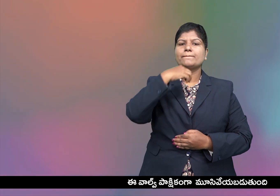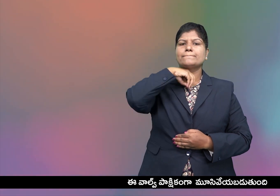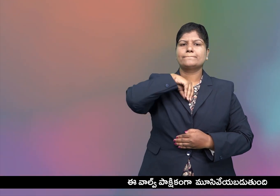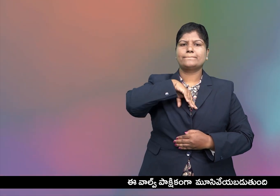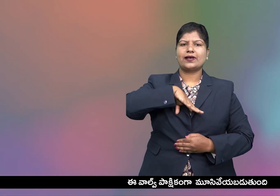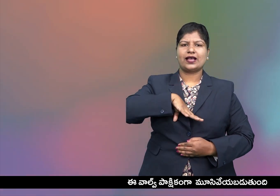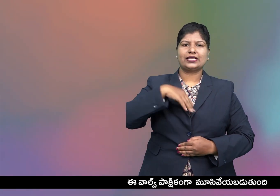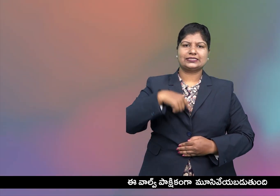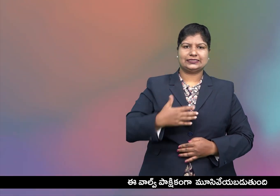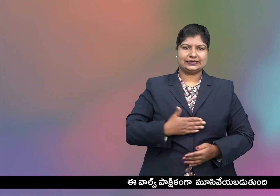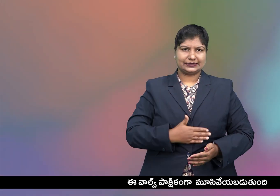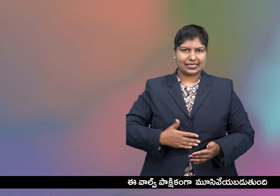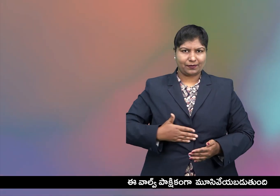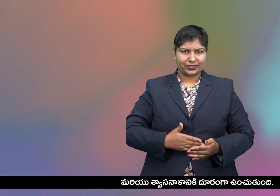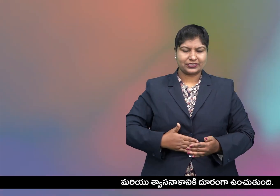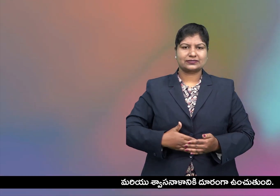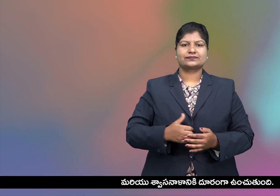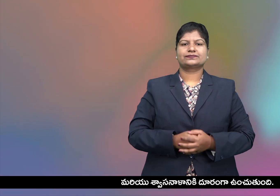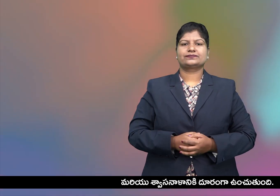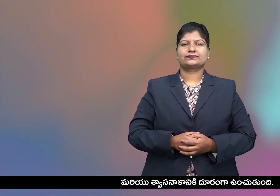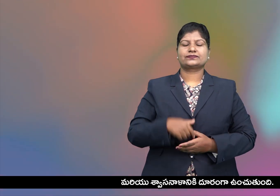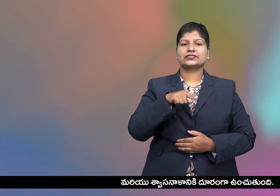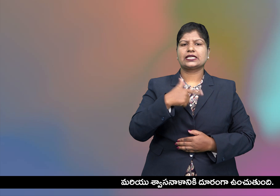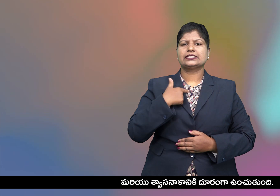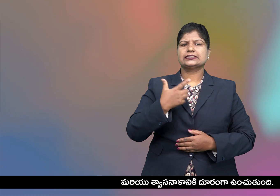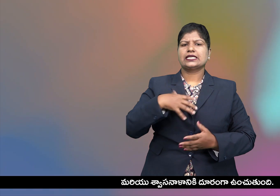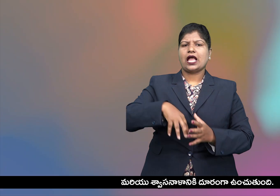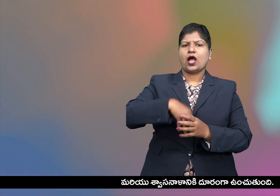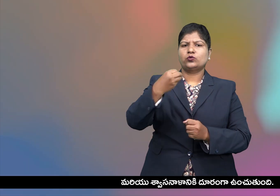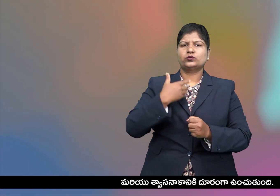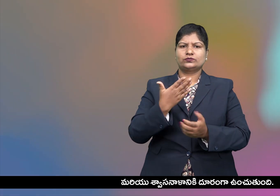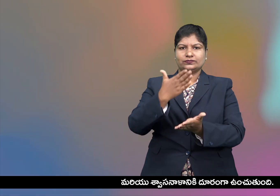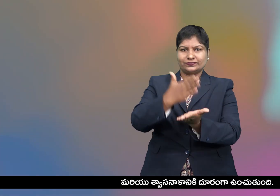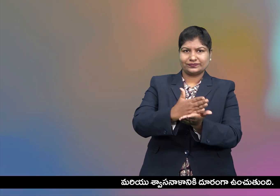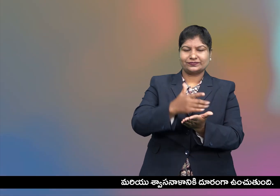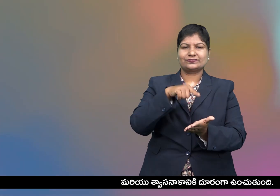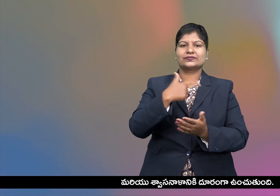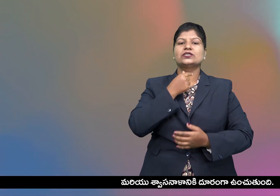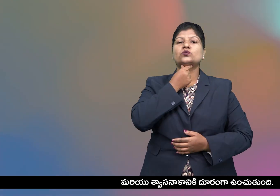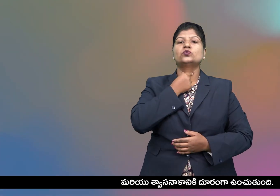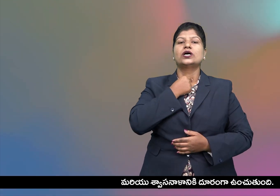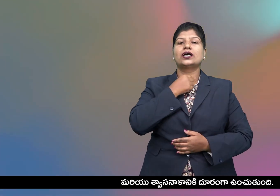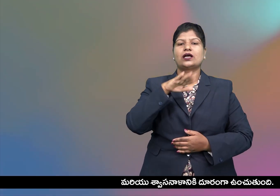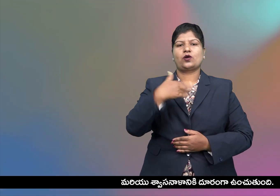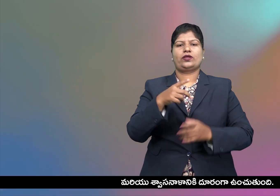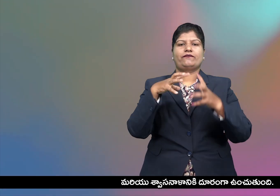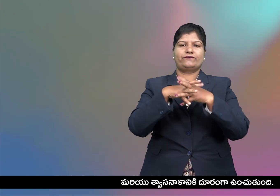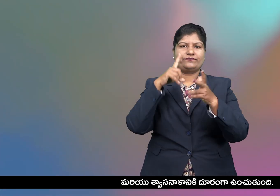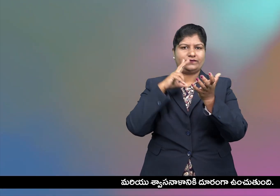పాక్షికంగా మూసివేయబడుతుంది మరియు శ్వాసనాళానికి దూరంగా ఉంచుతుంది.